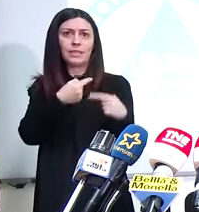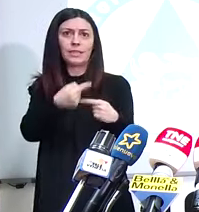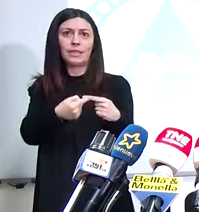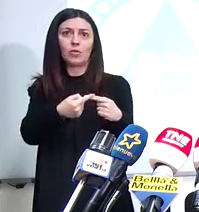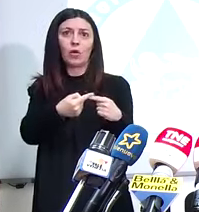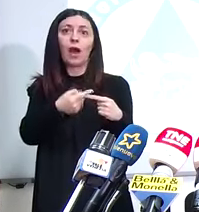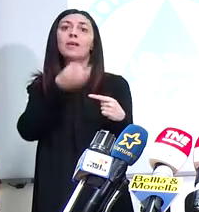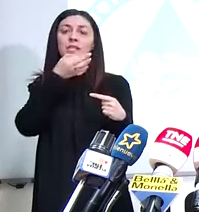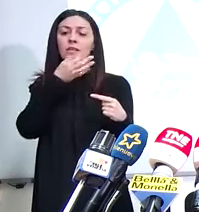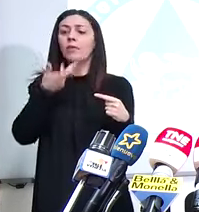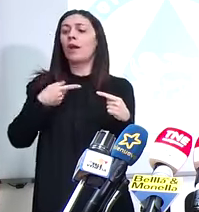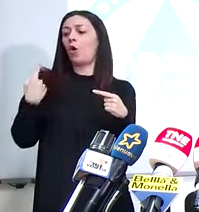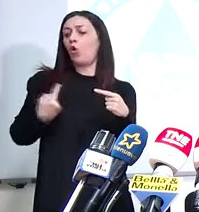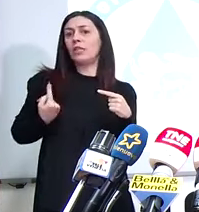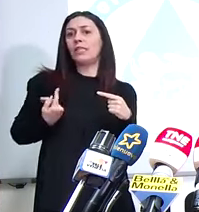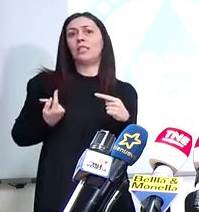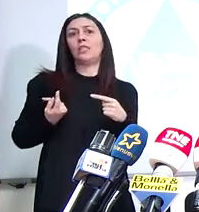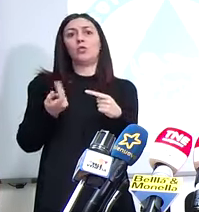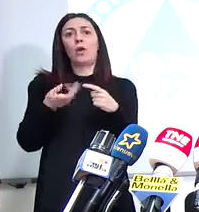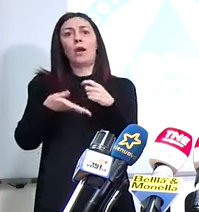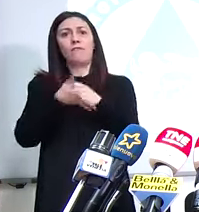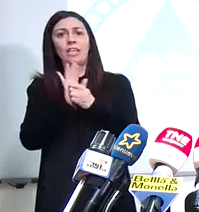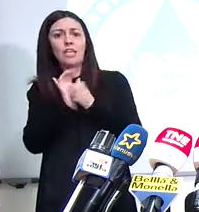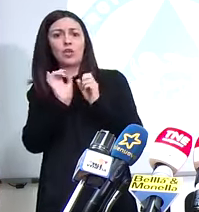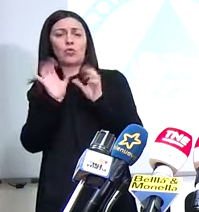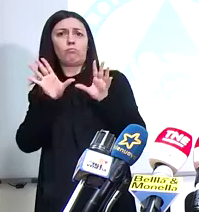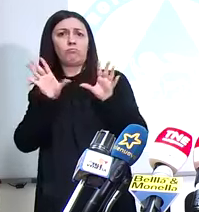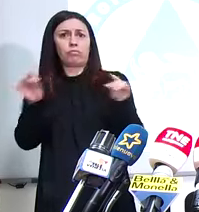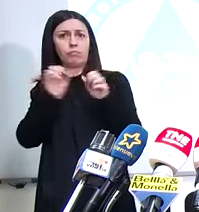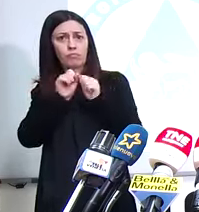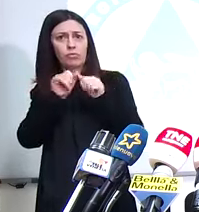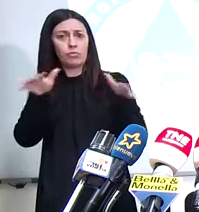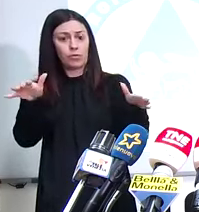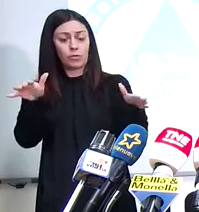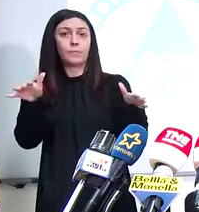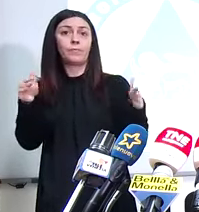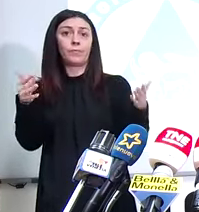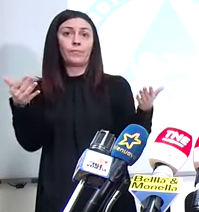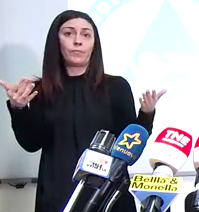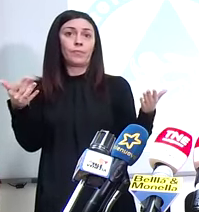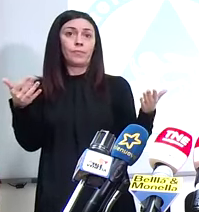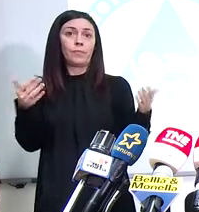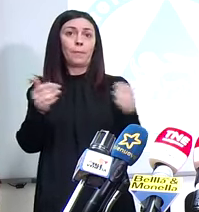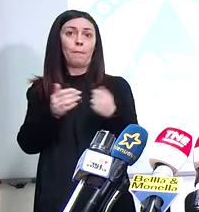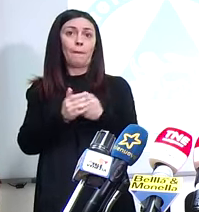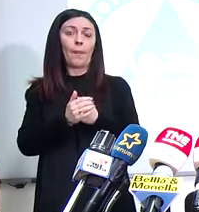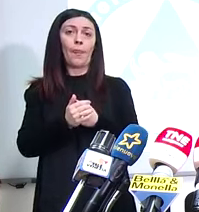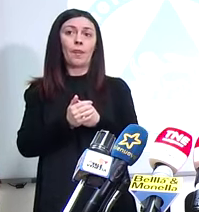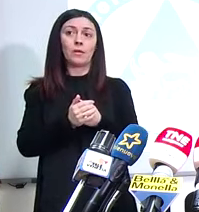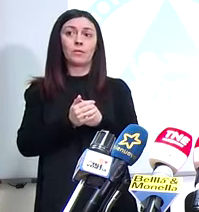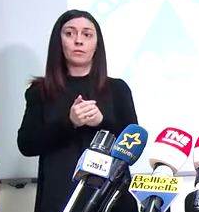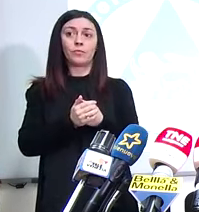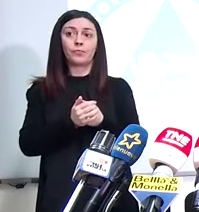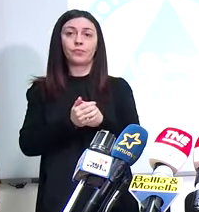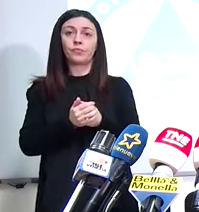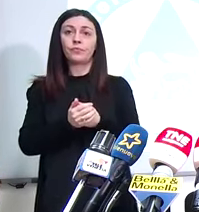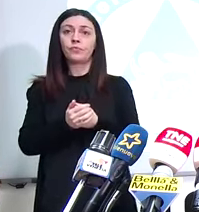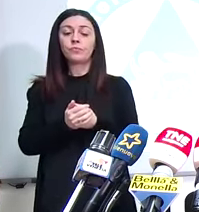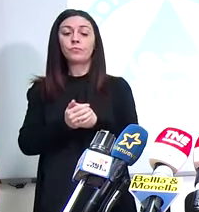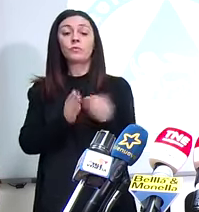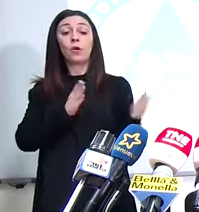infezioni ci sono bisogna evitare che questa diventi una predominante il tema delle prede degli accessi